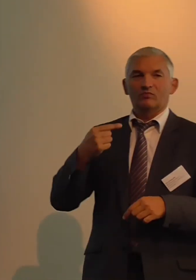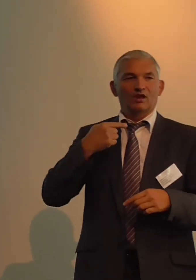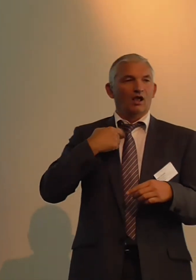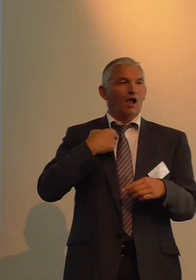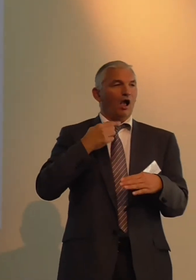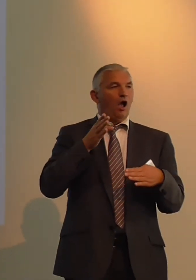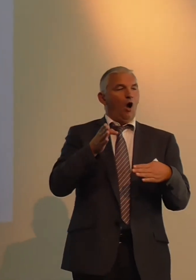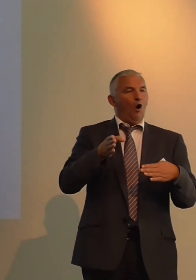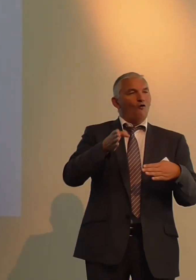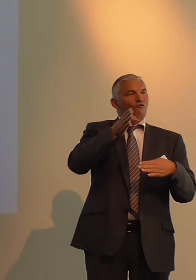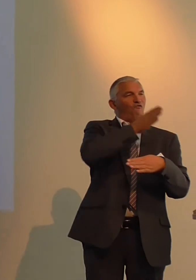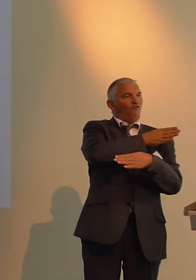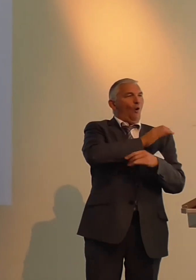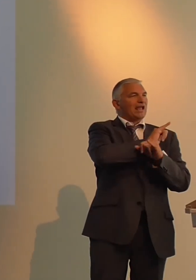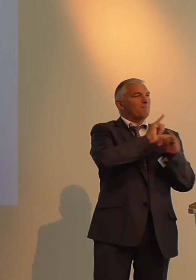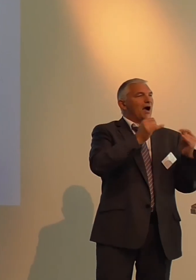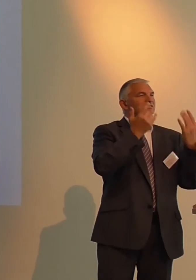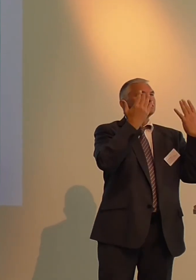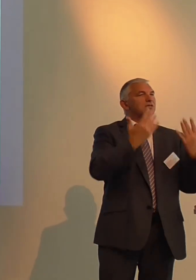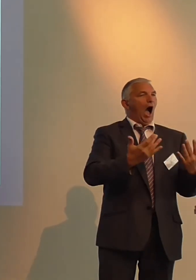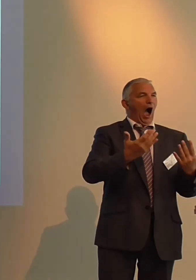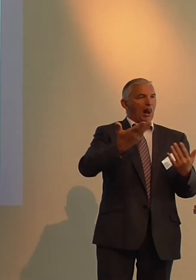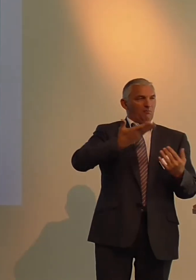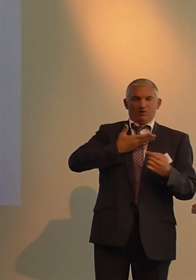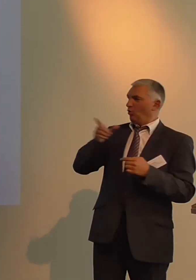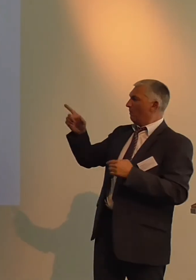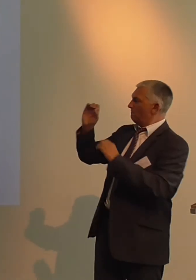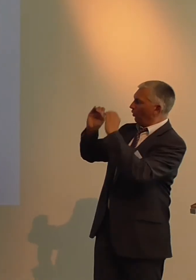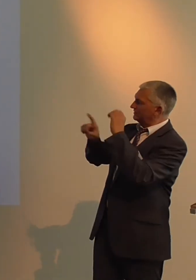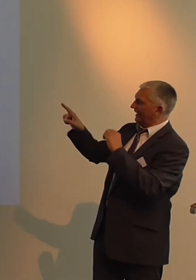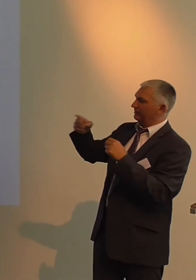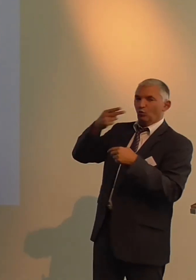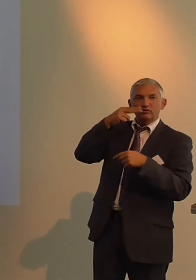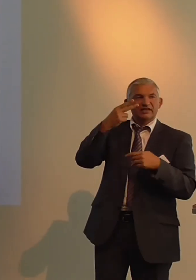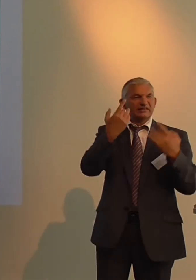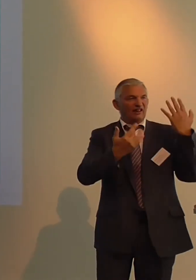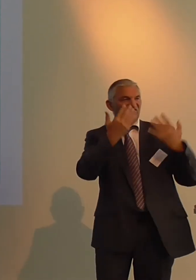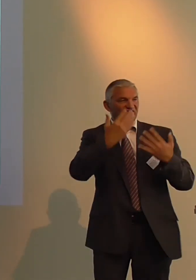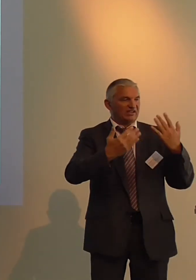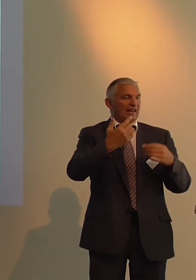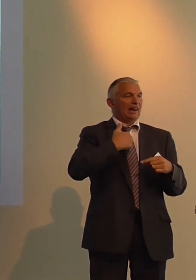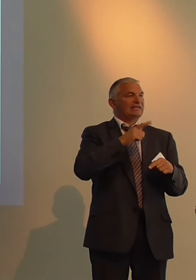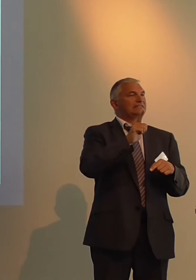Und ich habe Ihnen hier nochmal mitgebracht die Zahlen, die ich bekommen habe zum